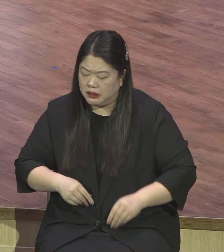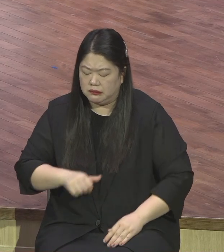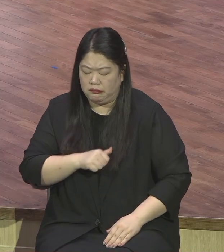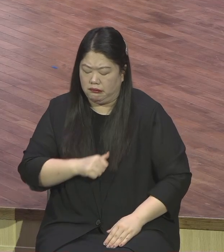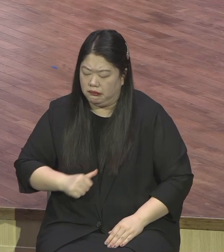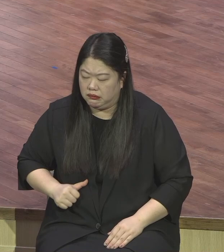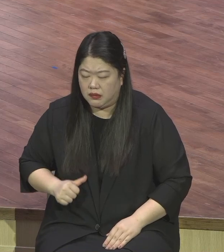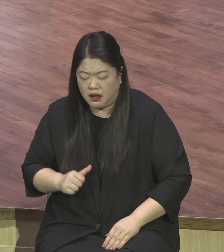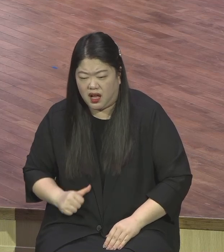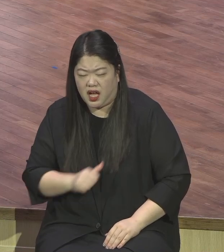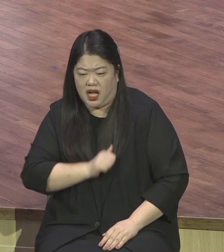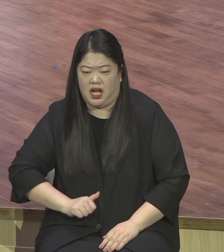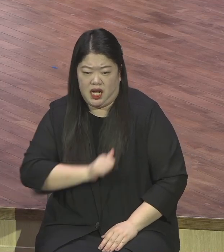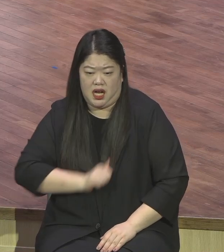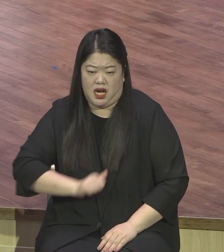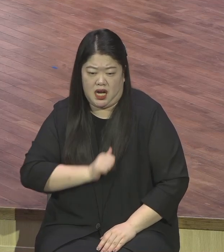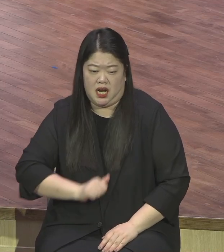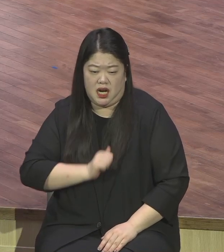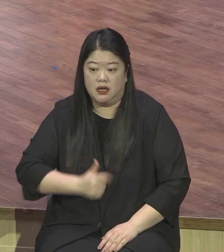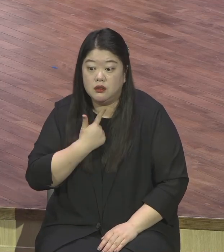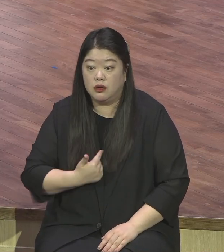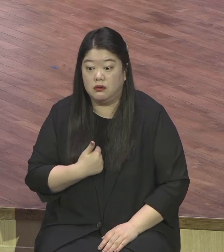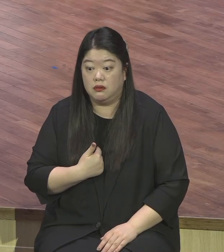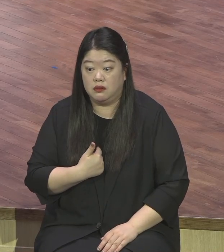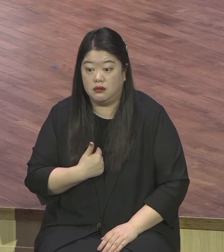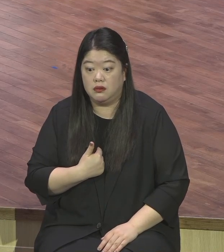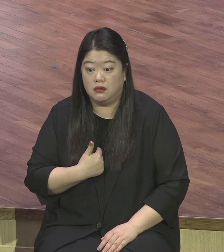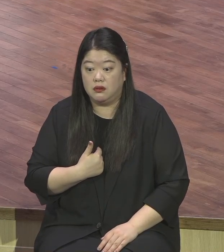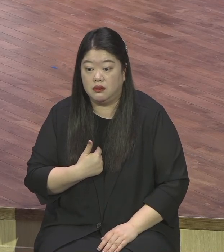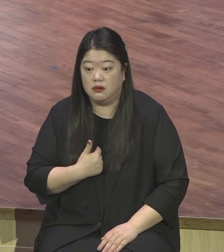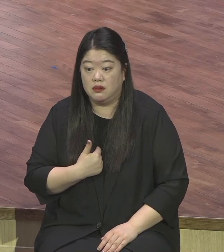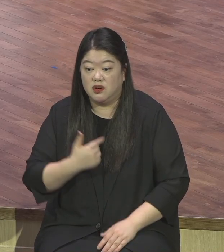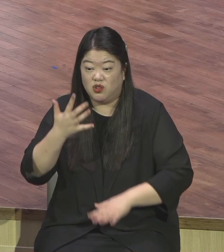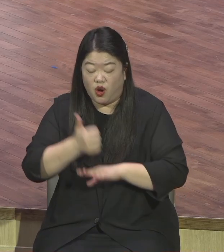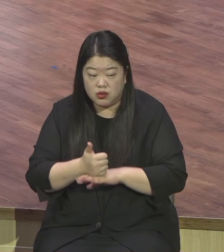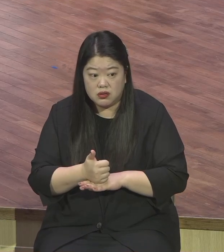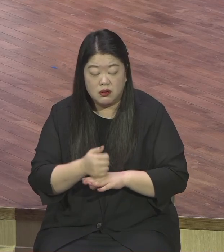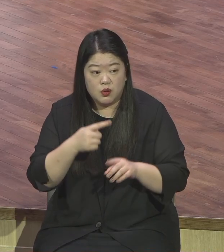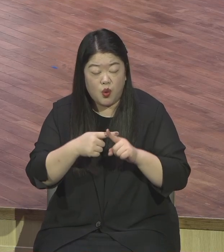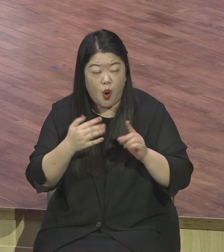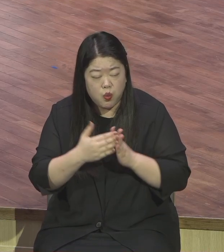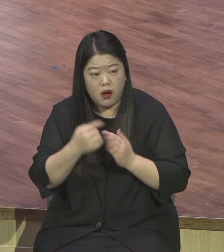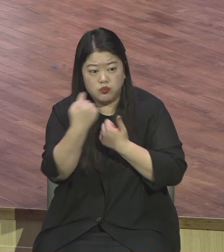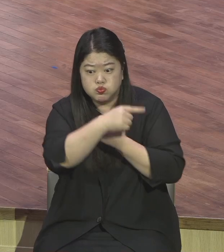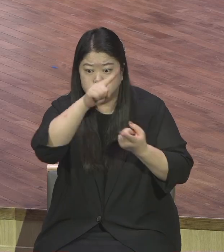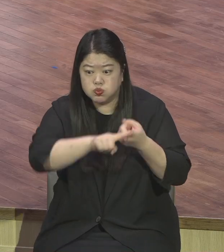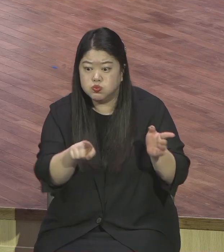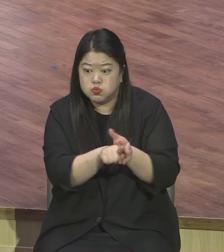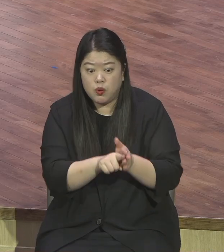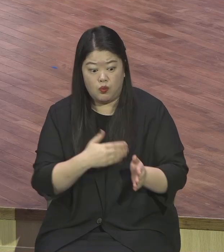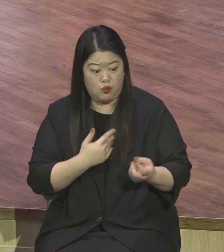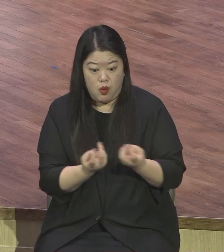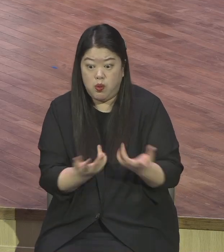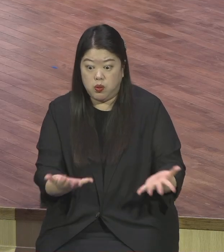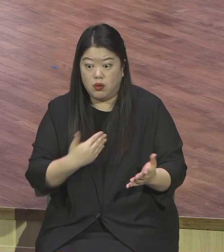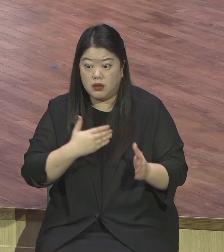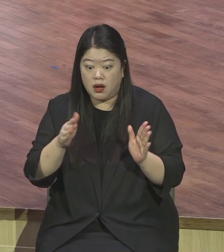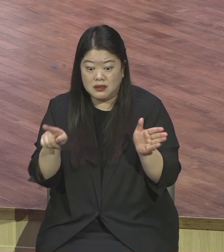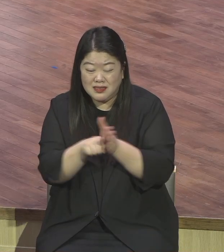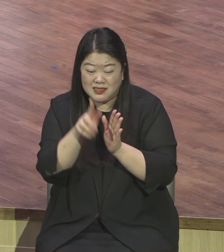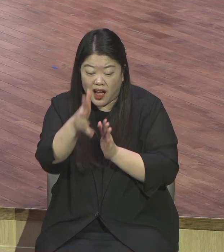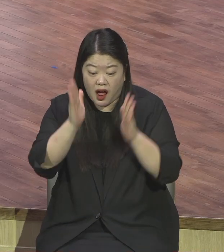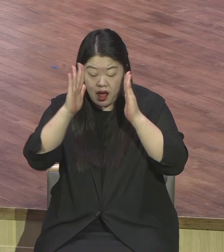어려서부터 막 그냥 막 강단에서 찍어대니까 살 수가 없어 살 수가 없어 얼마나